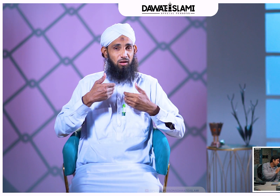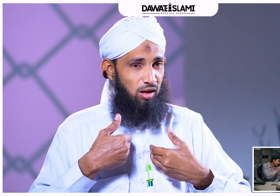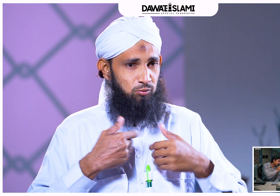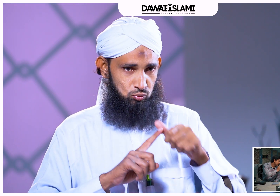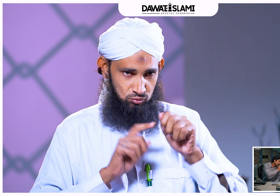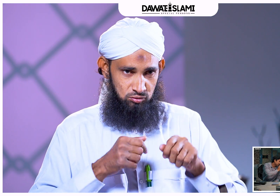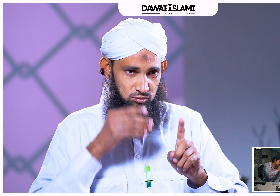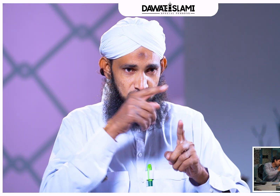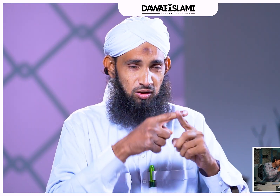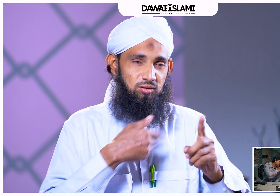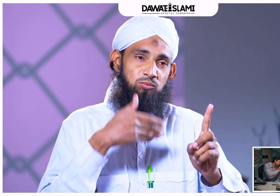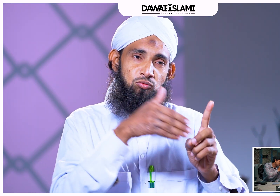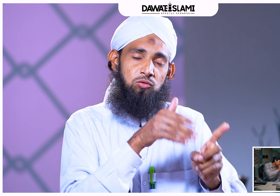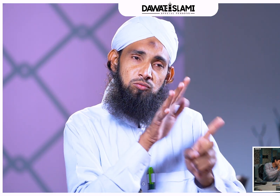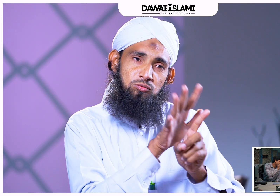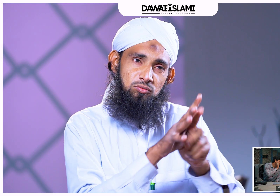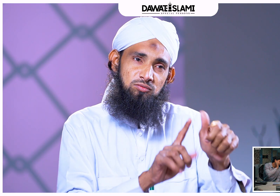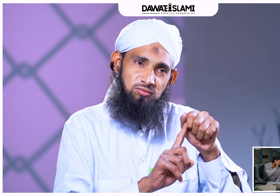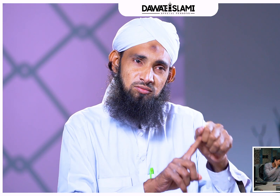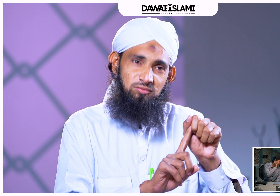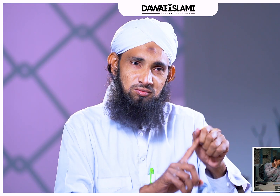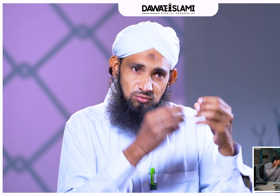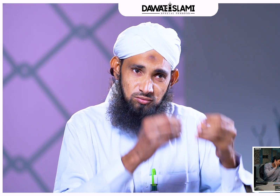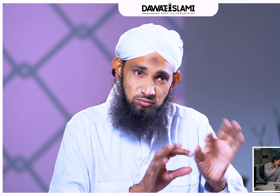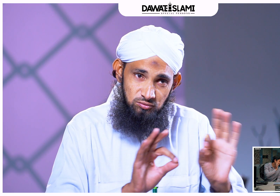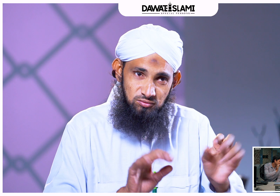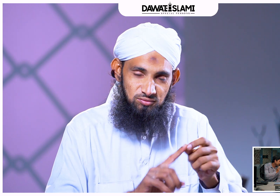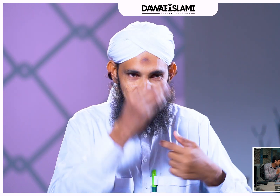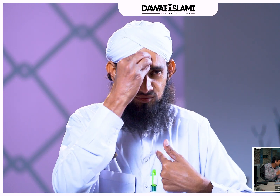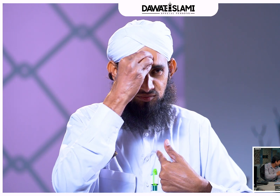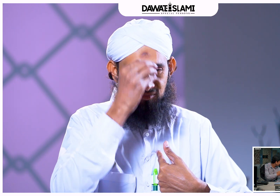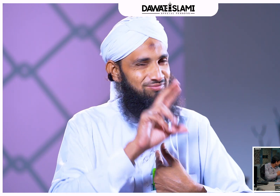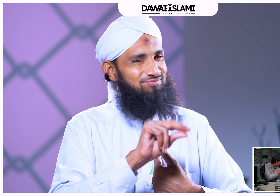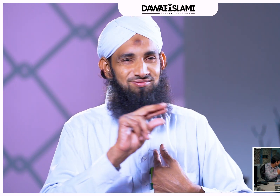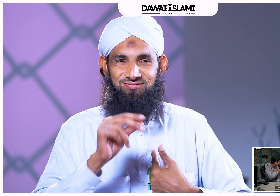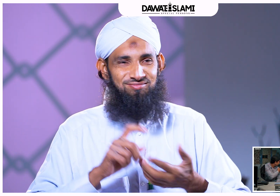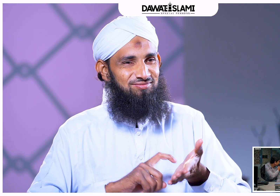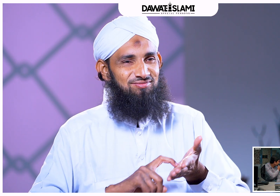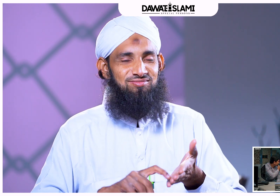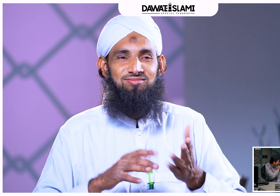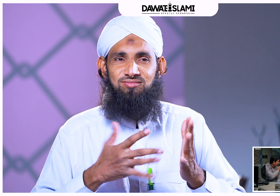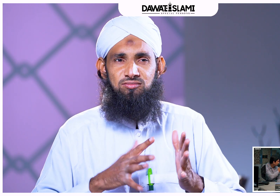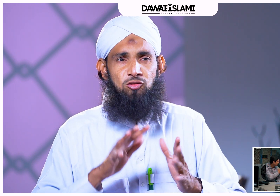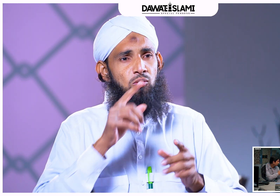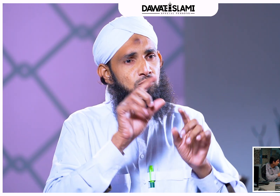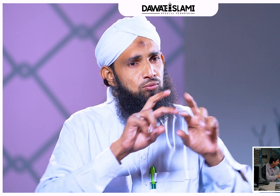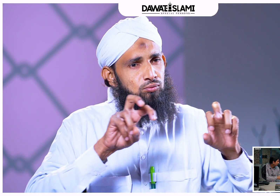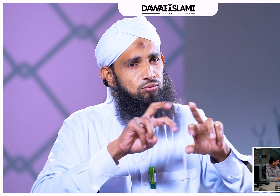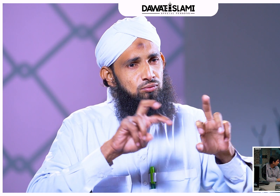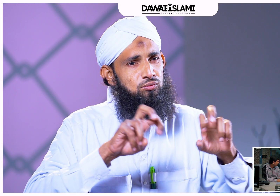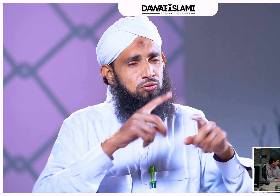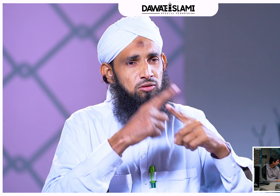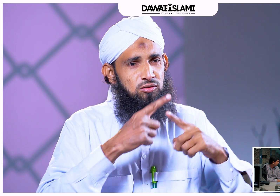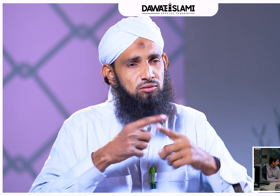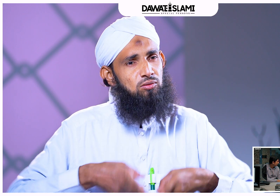لازم نہیں کہ آپ اس کی اصلاح ہر معاملے میں کروا کر ہی چھوڑیں، دوسرا یہ کہ اس کی تو آپ کو بالکل اجازت ہی نہیں کہ آپ کسی کی ہر غلطی کو